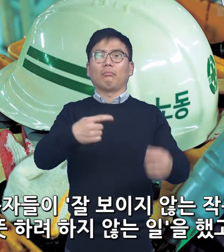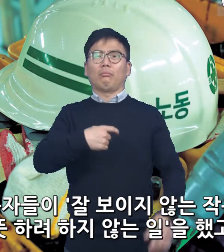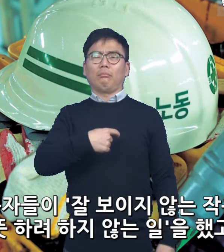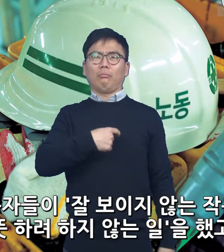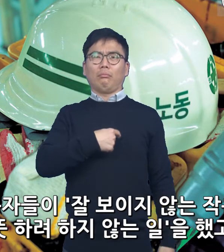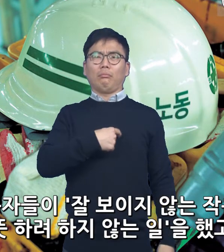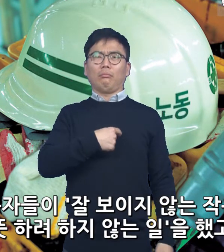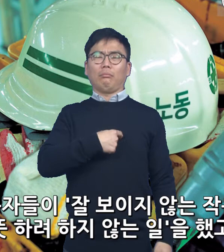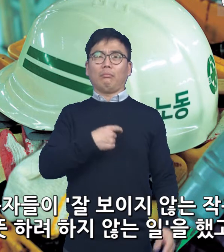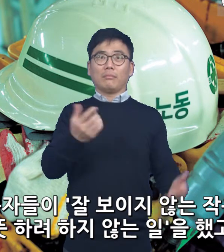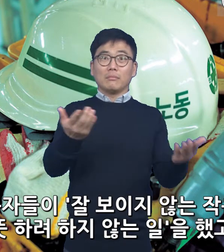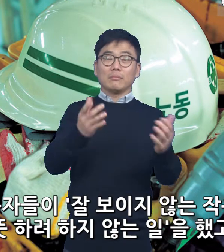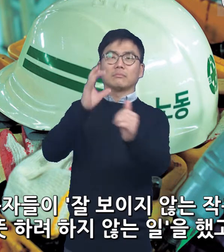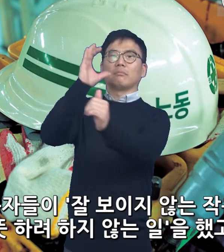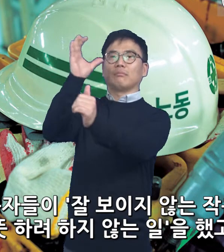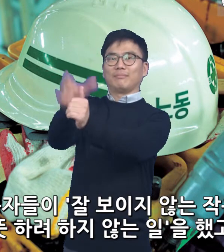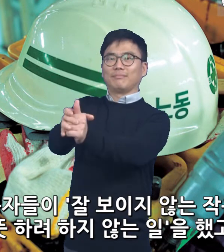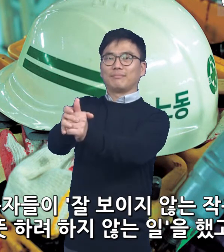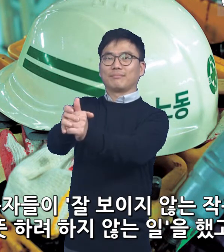일을 했고